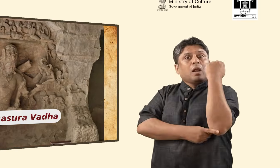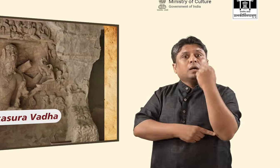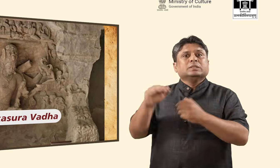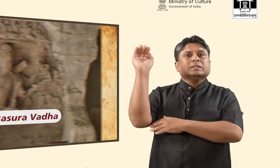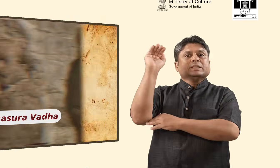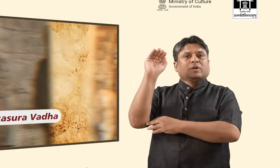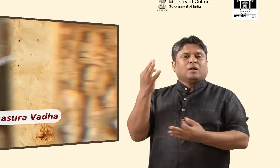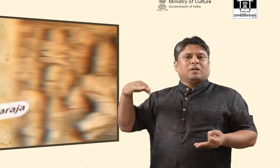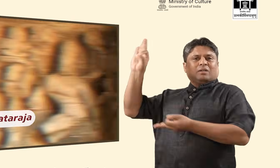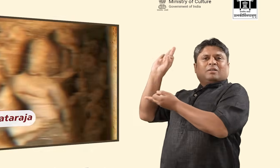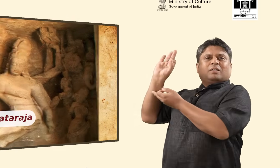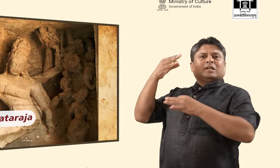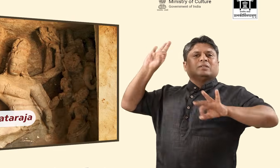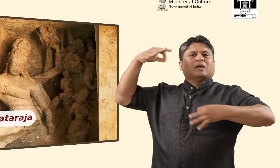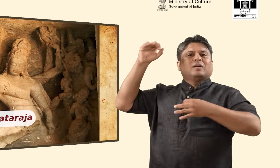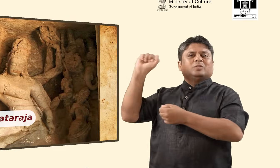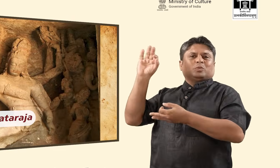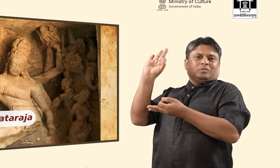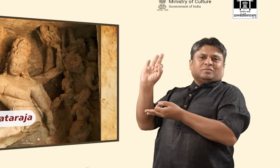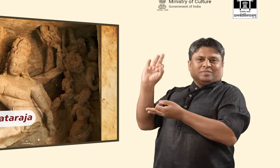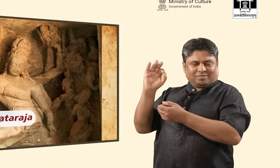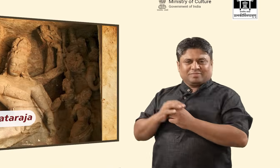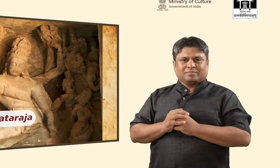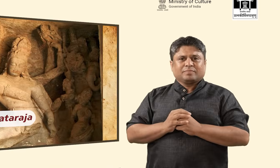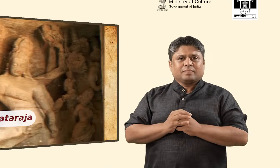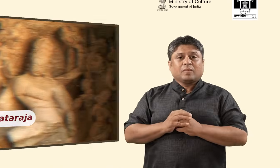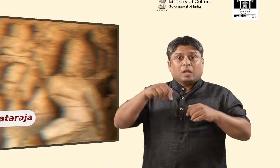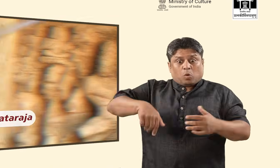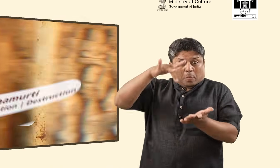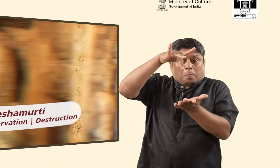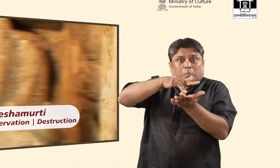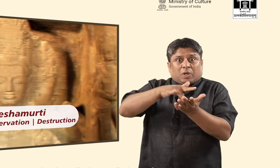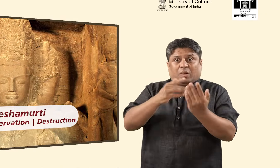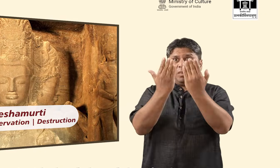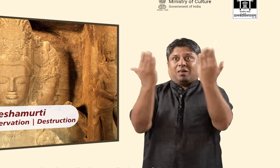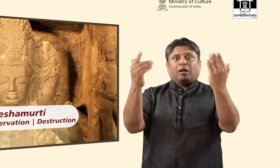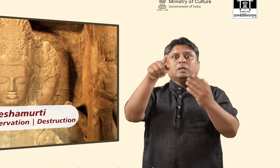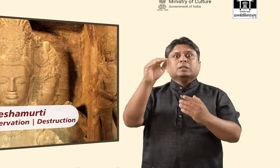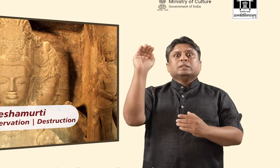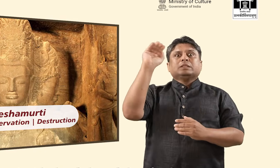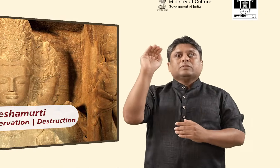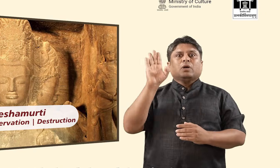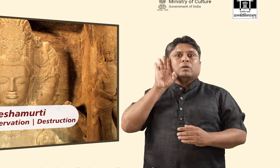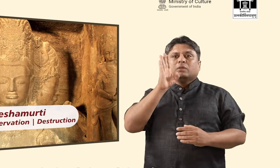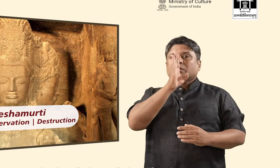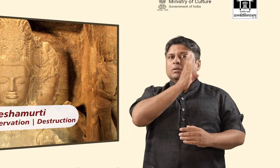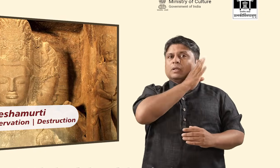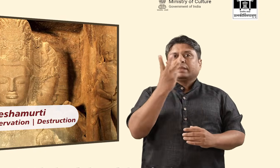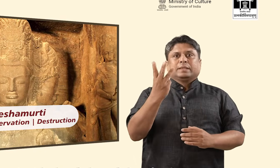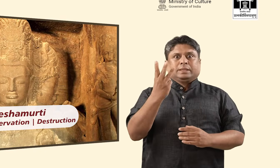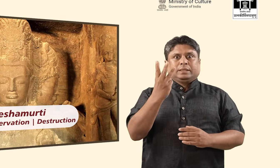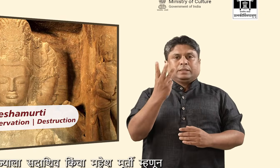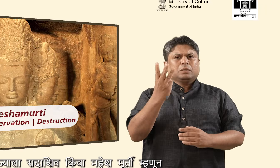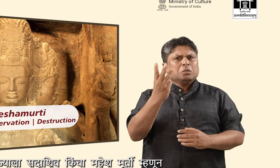नटराज, भगवान शंकर यांचे तांडव नृत्य. सभागृहाच्या मध्यभागी भगवान शंकरांची 3 डोकी असलेली मूर्ती